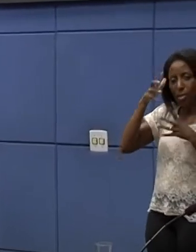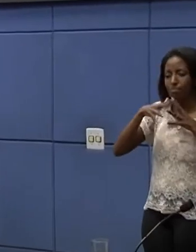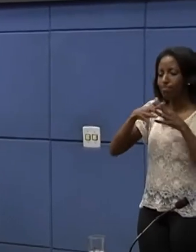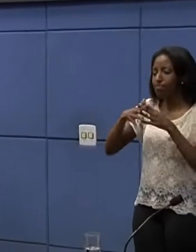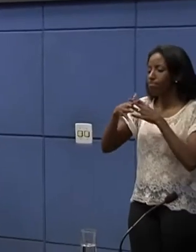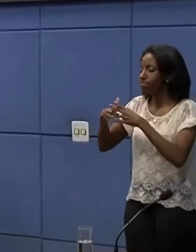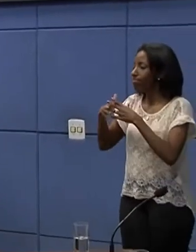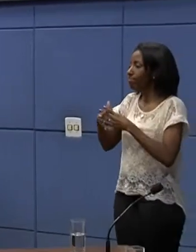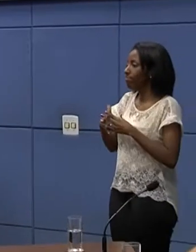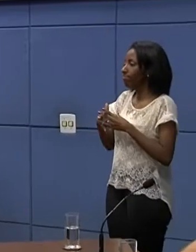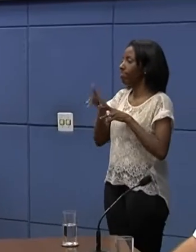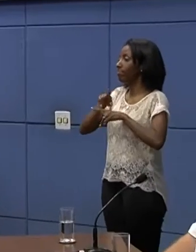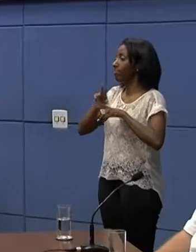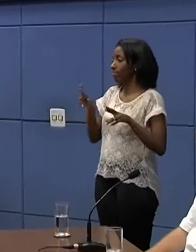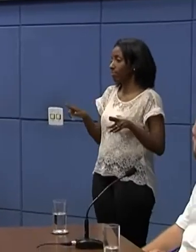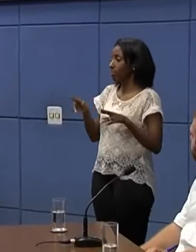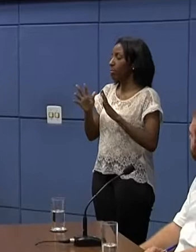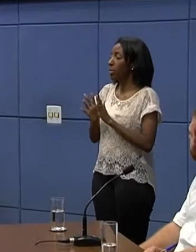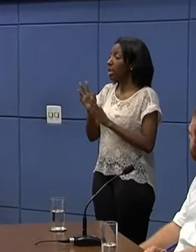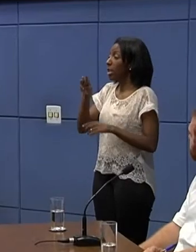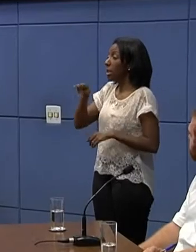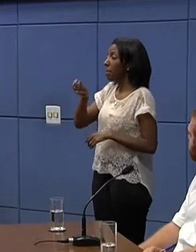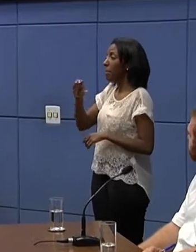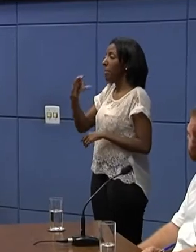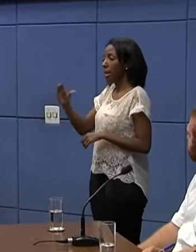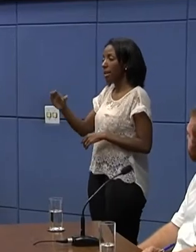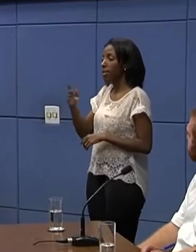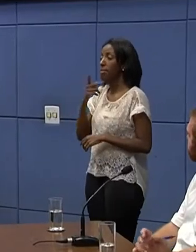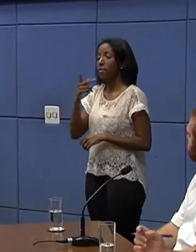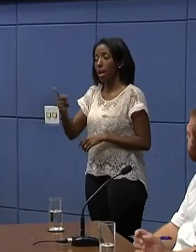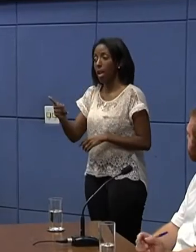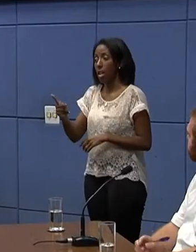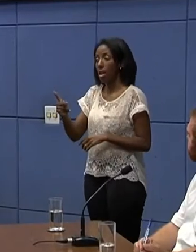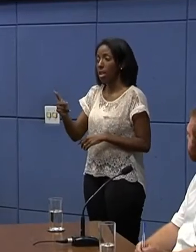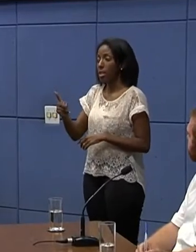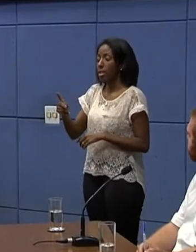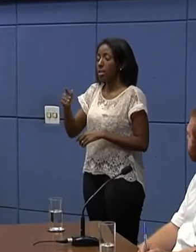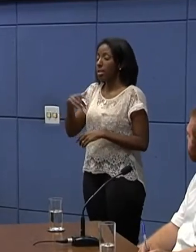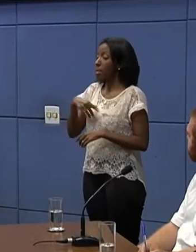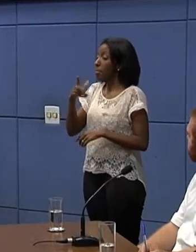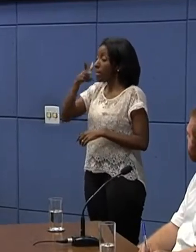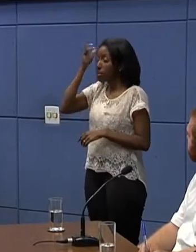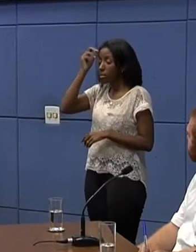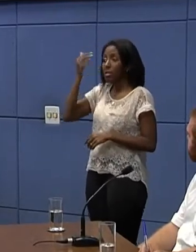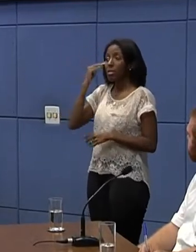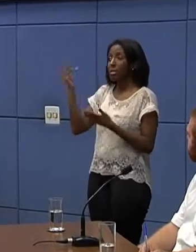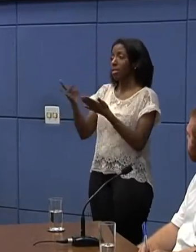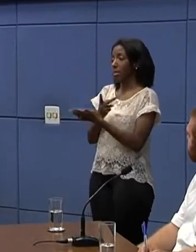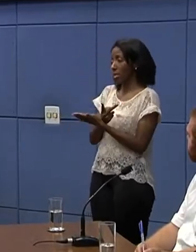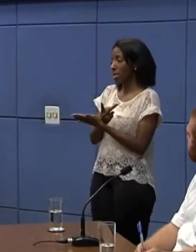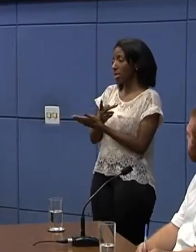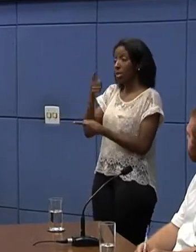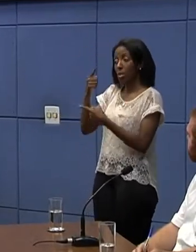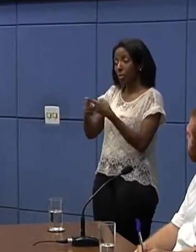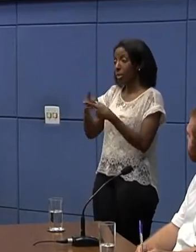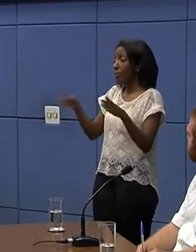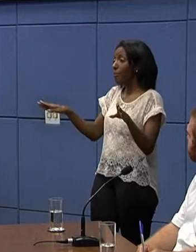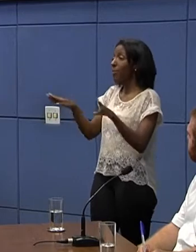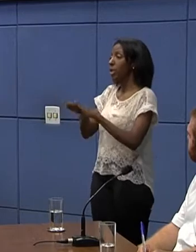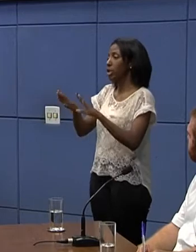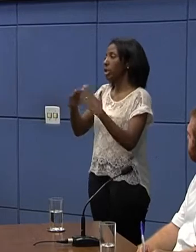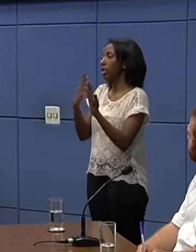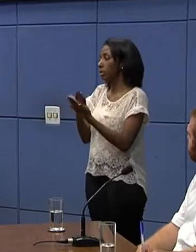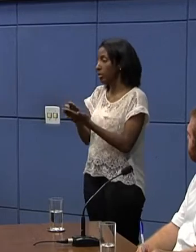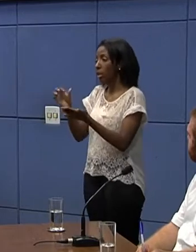que o MEC assinala é que as prefeituras é que não estão entendendo, que não é para fechar a escola polo, que é para incentivar as escolas polos, ter uma